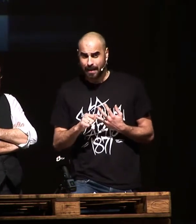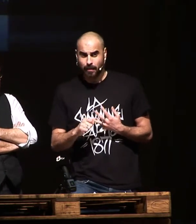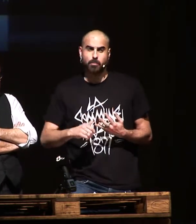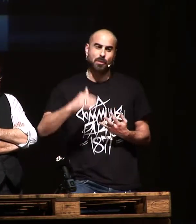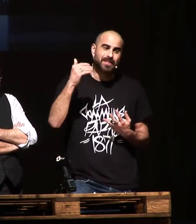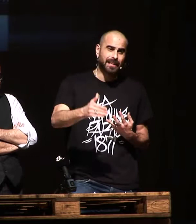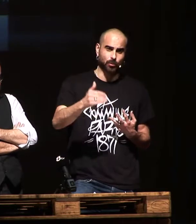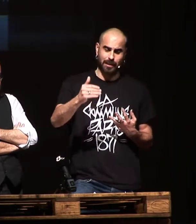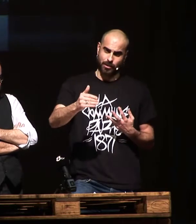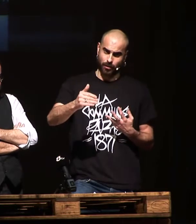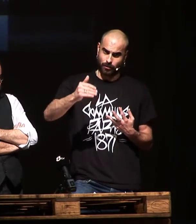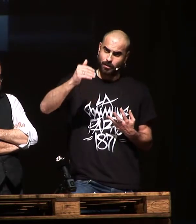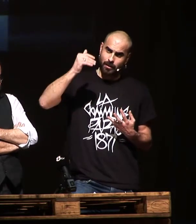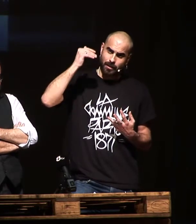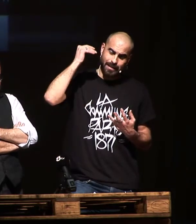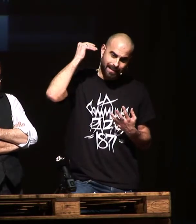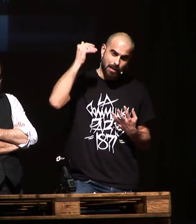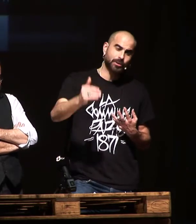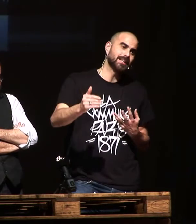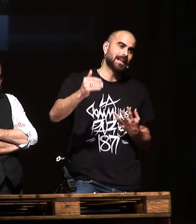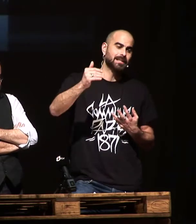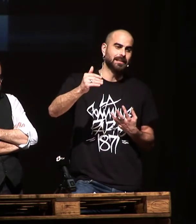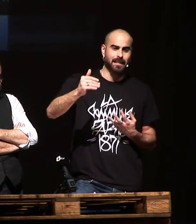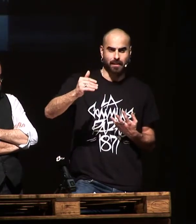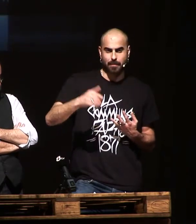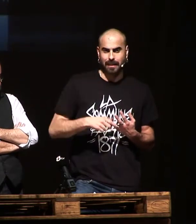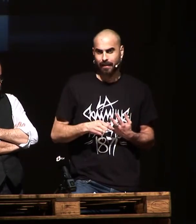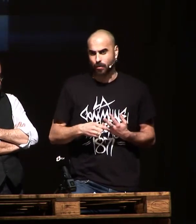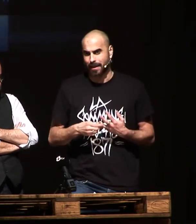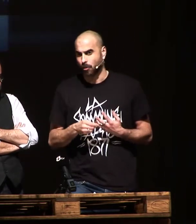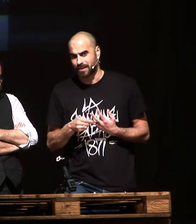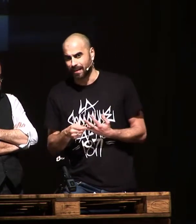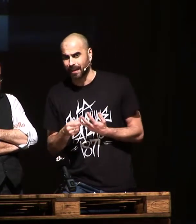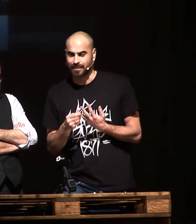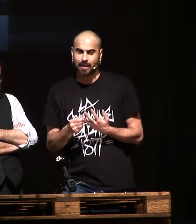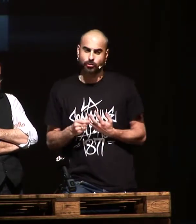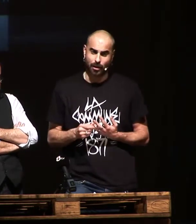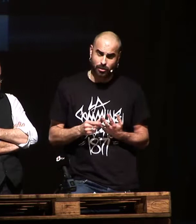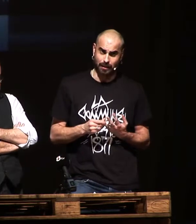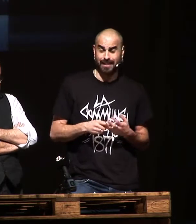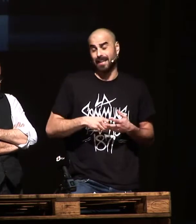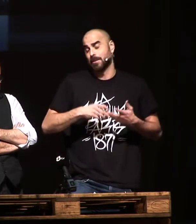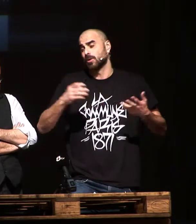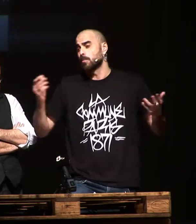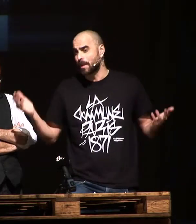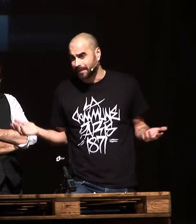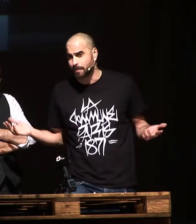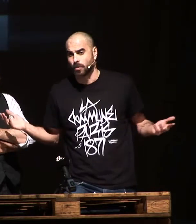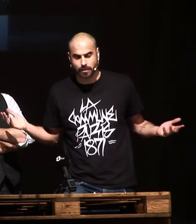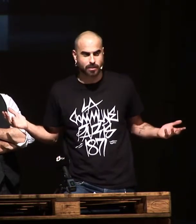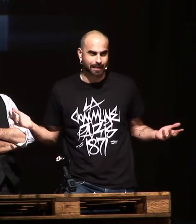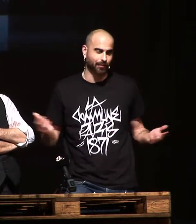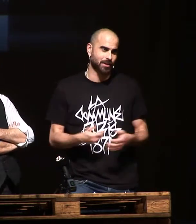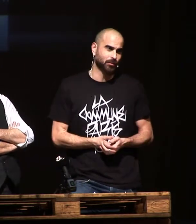però també posar un dic de contenció i desallotjar aquests titelles del capital que d'alguna manera només fan que legislar en contra nostra i en la mesura que puguem i